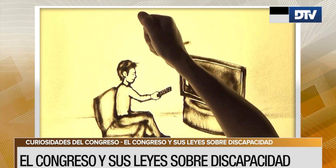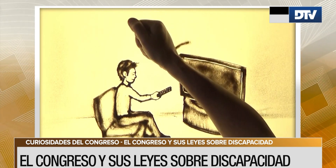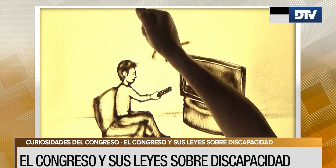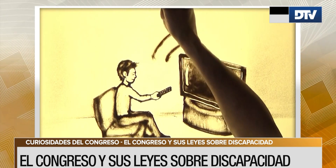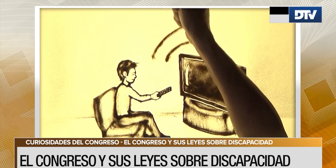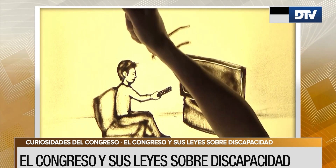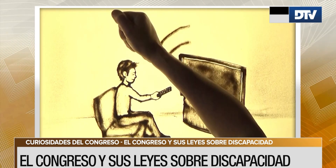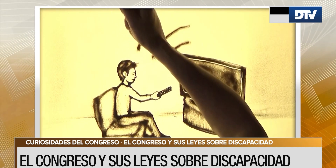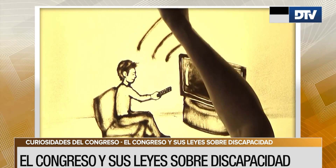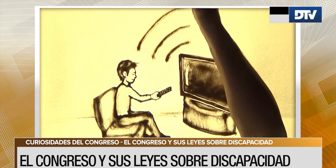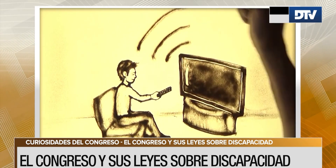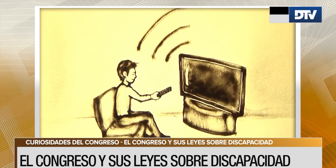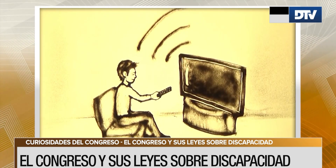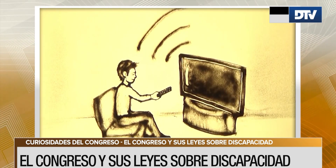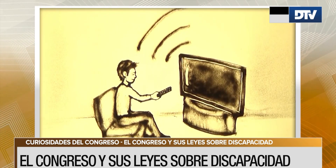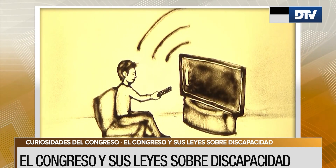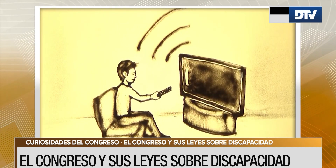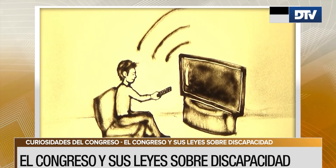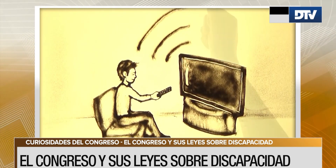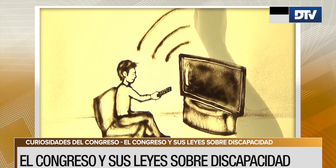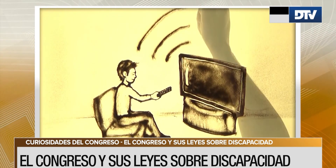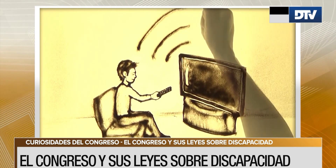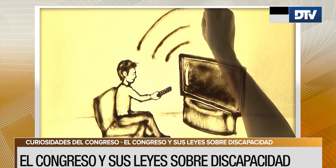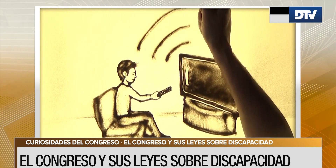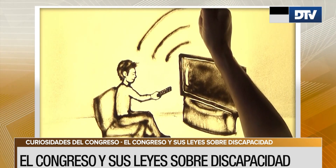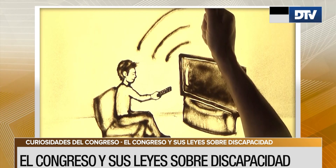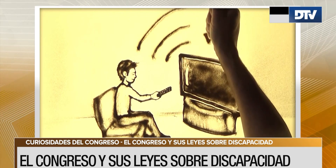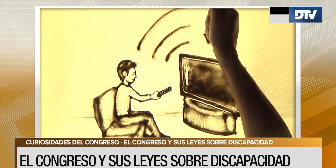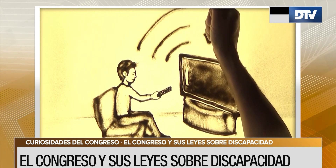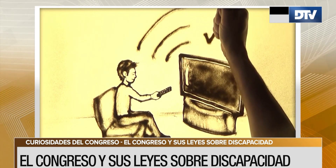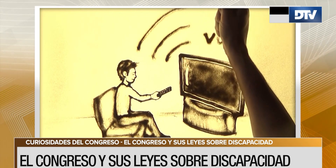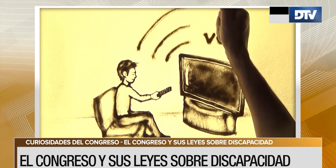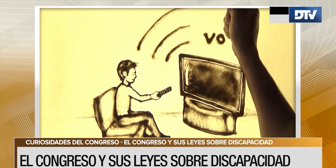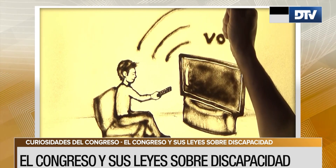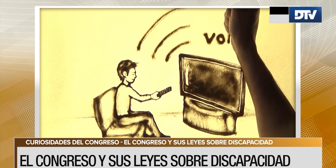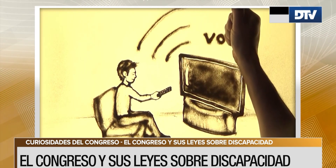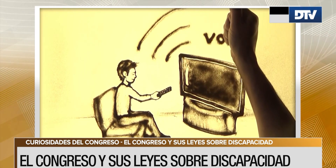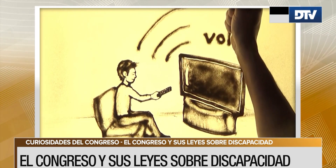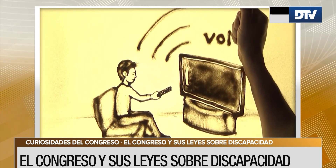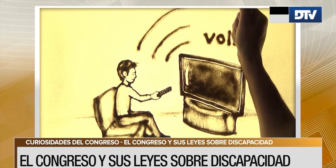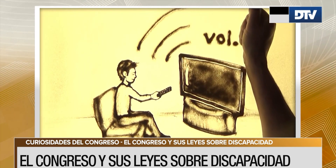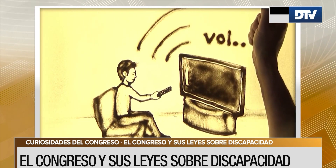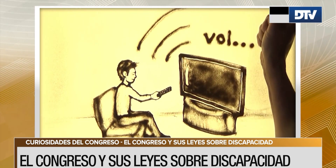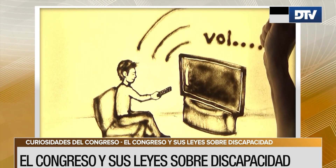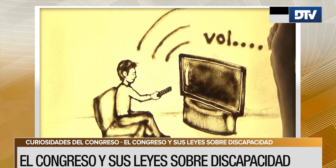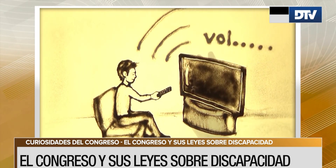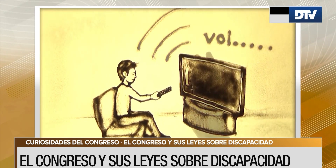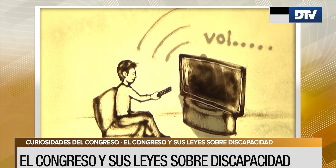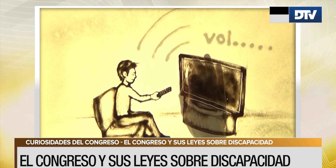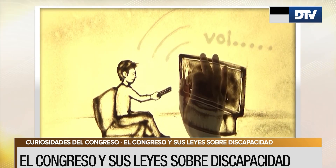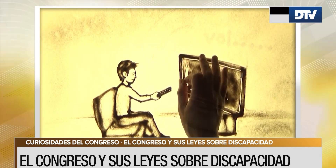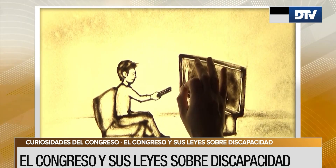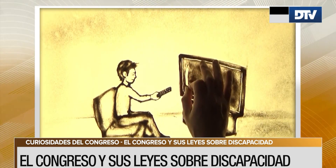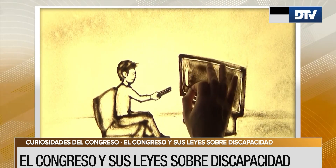esferas. ¿Sabías del protagonismo que tuvo el Congreso para con esta temática? Su rol histórico y actual no deja de ser otra